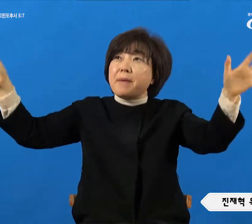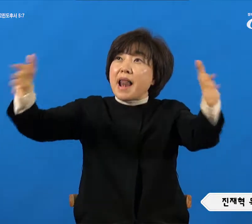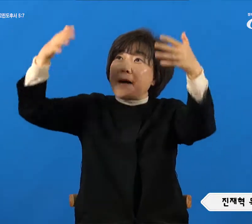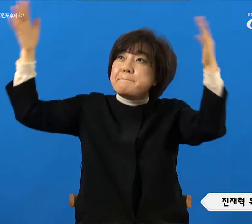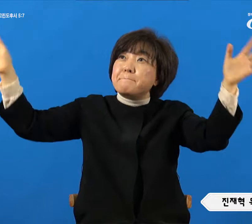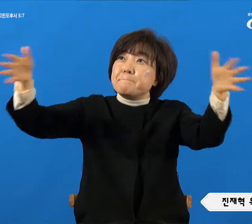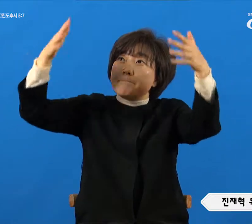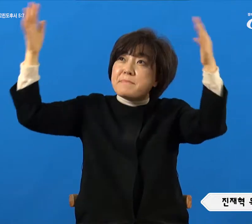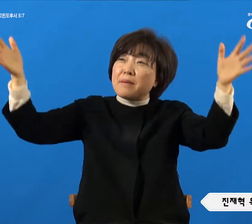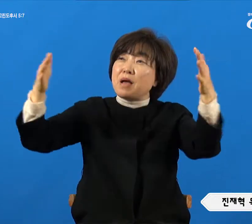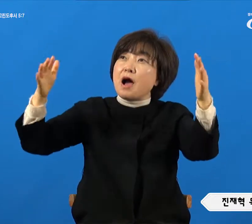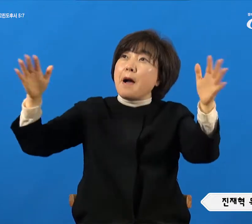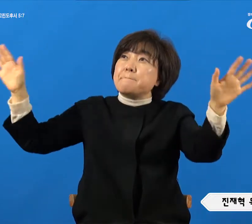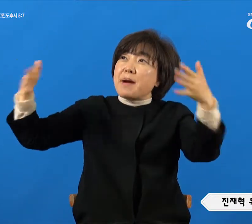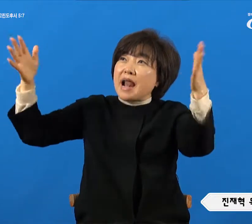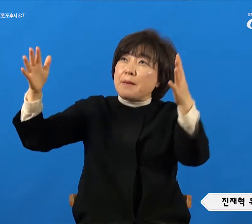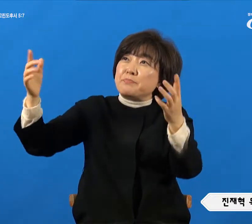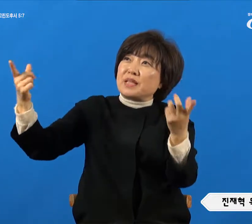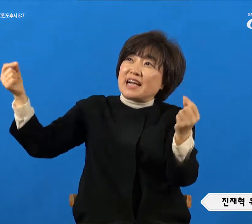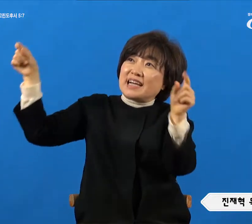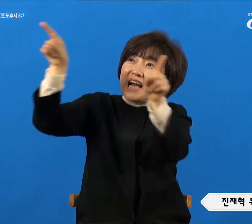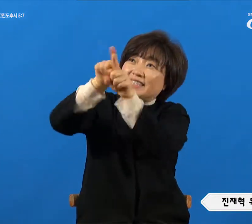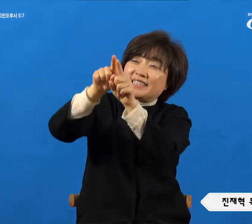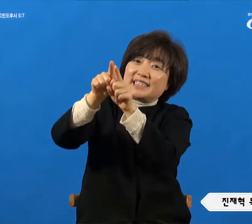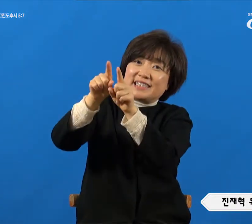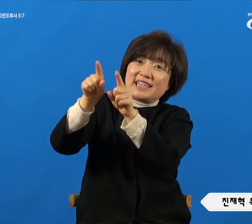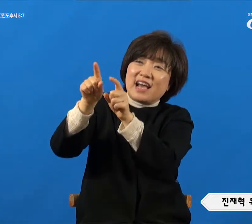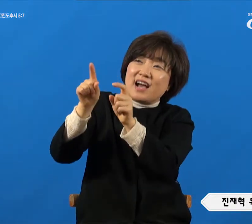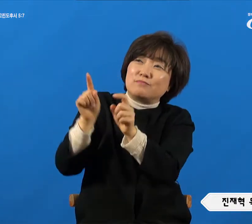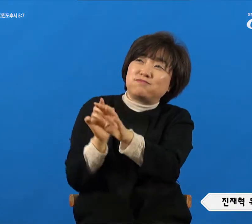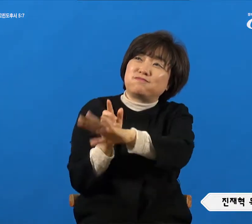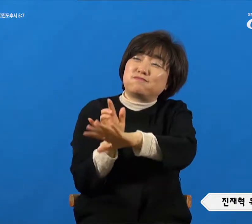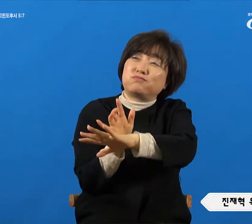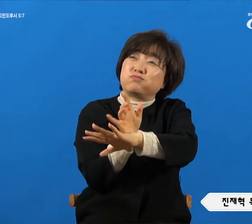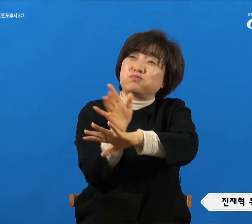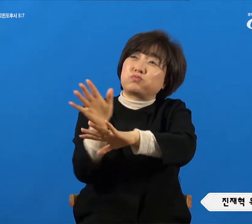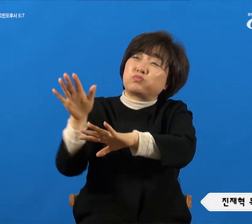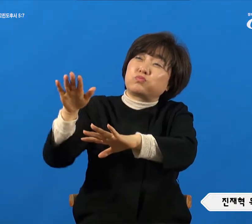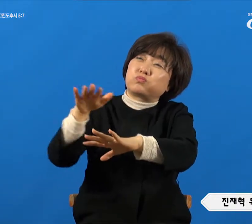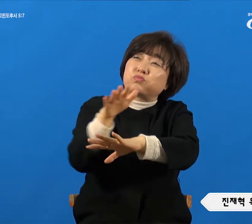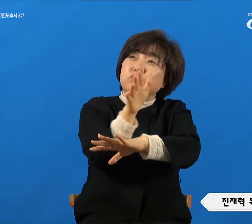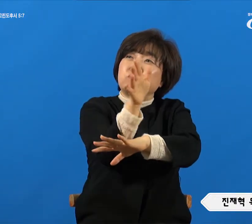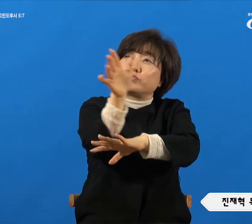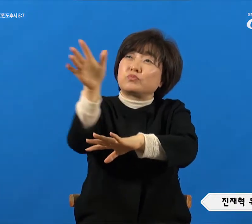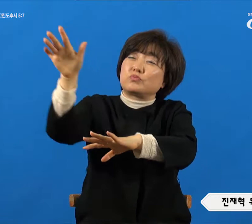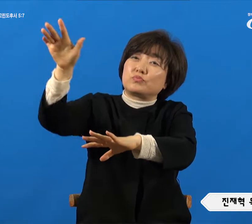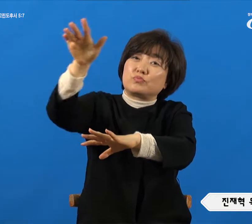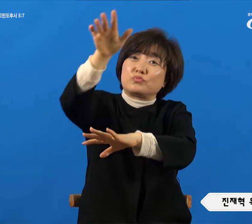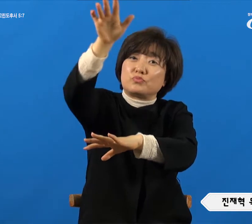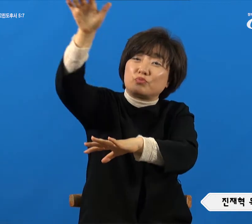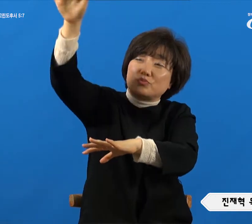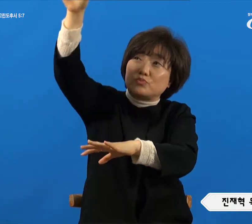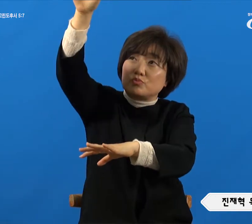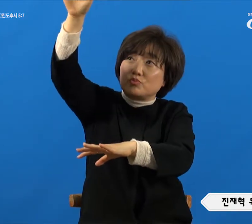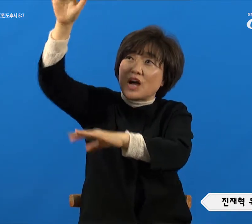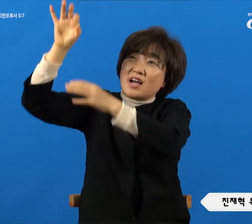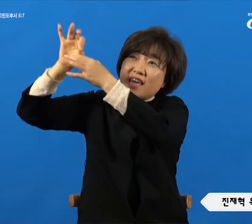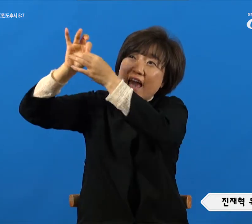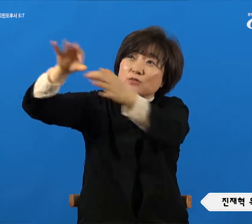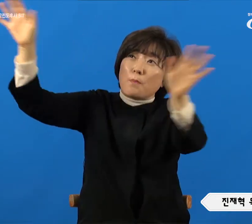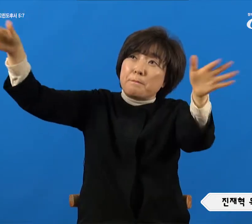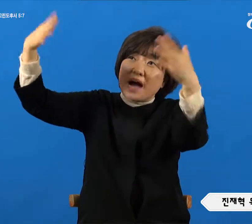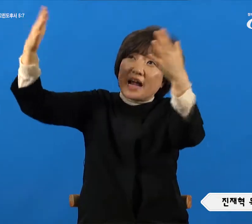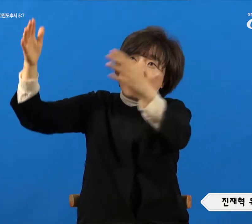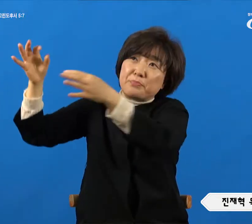그 바람으로 타고 끝까지 올라가서 이어지는 반바람을 통해서 멀리까지 계속